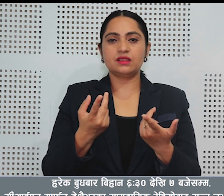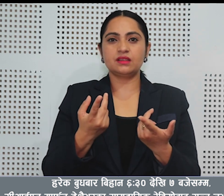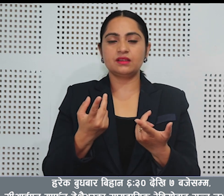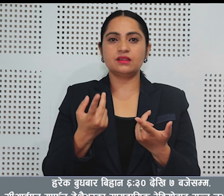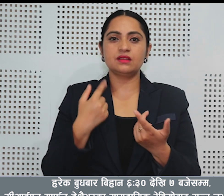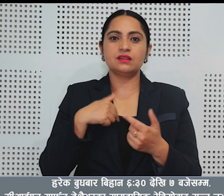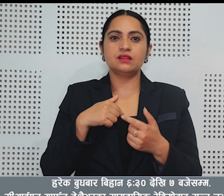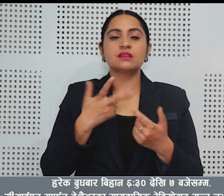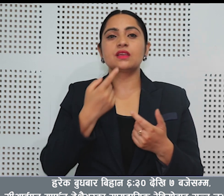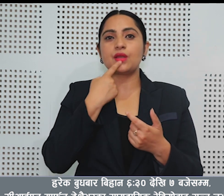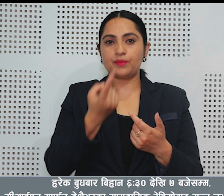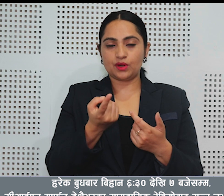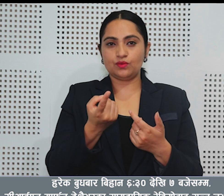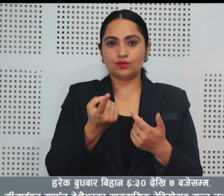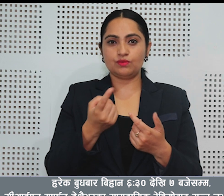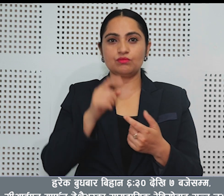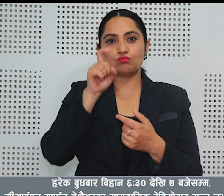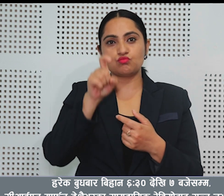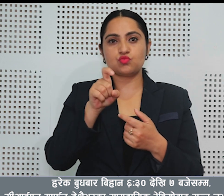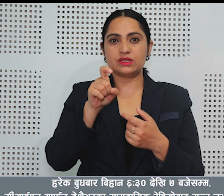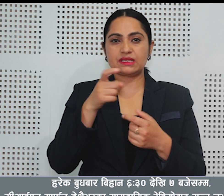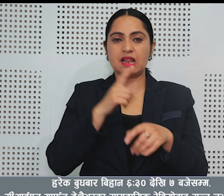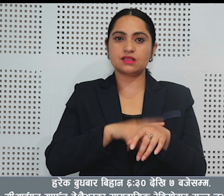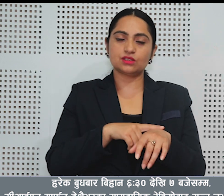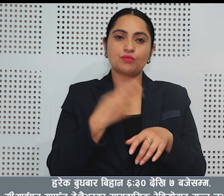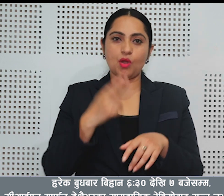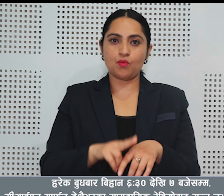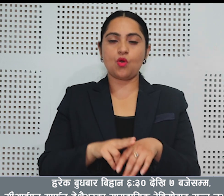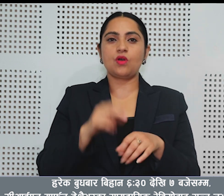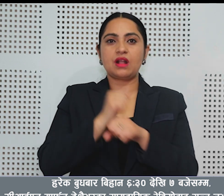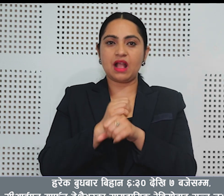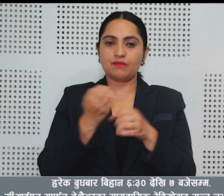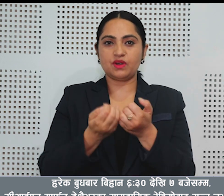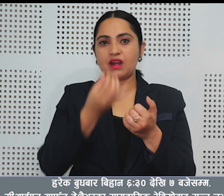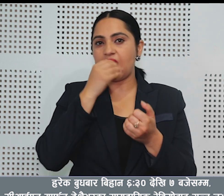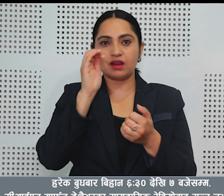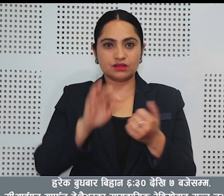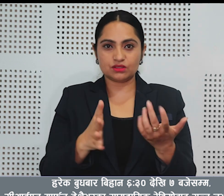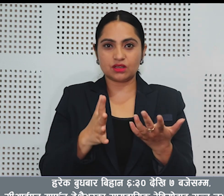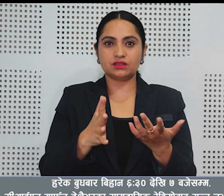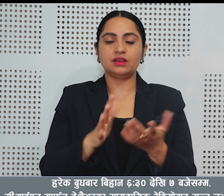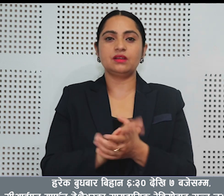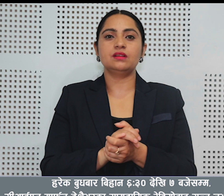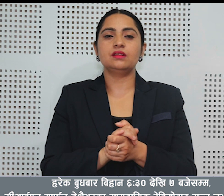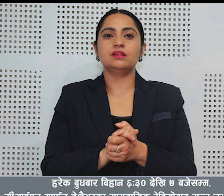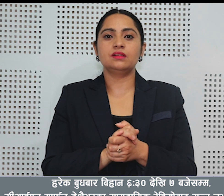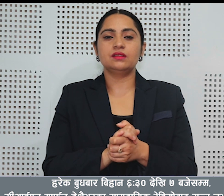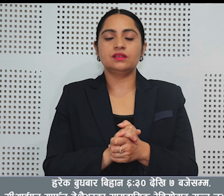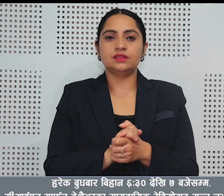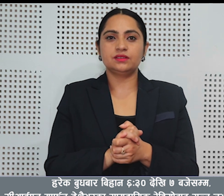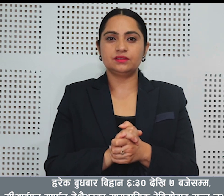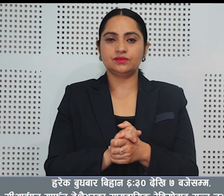अब बहिनी अब के भनौँ, अब बुढिसकालला गरेर खाने उमेर छैन। अब हामीलाई मात्न मर्न